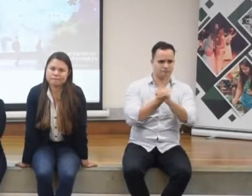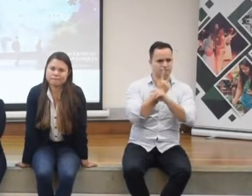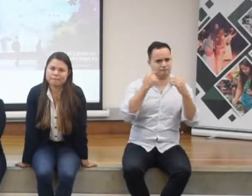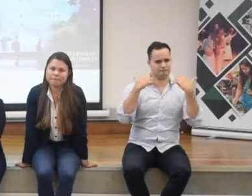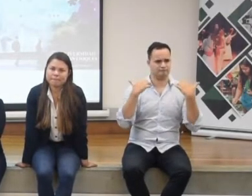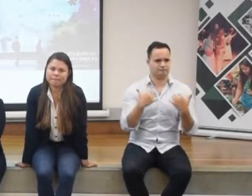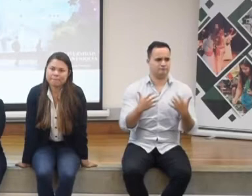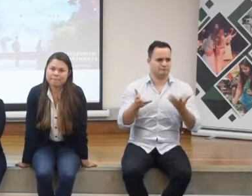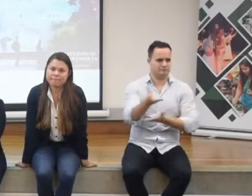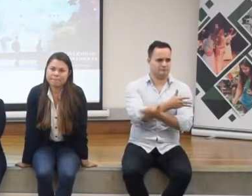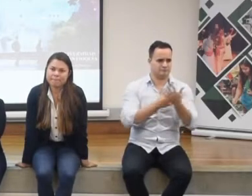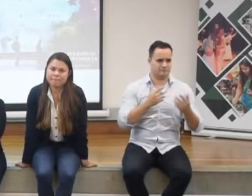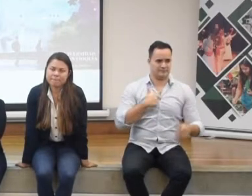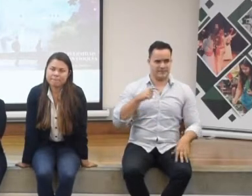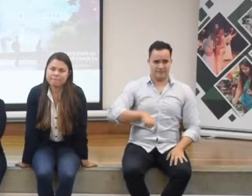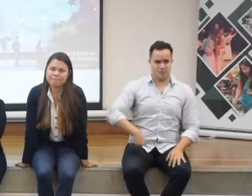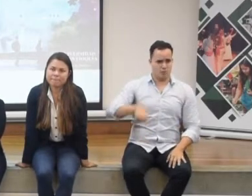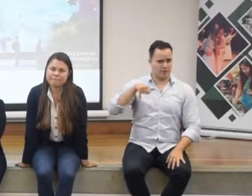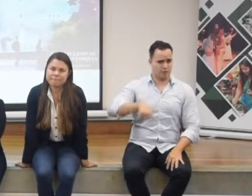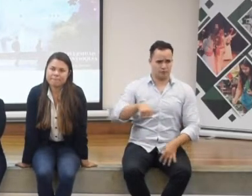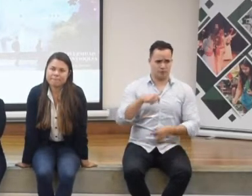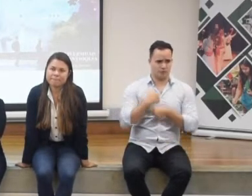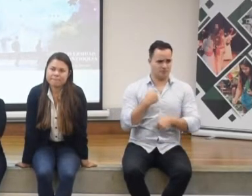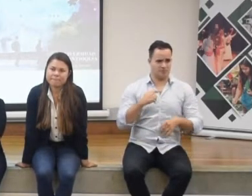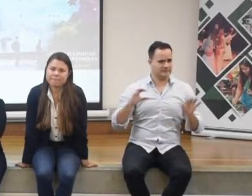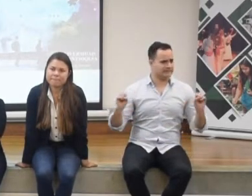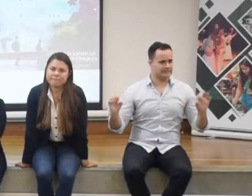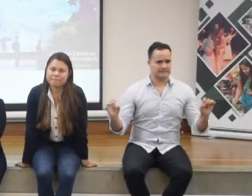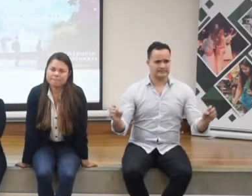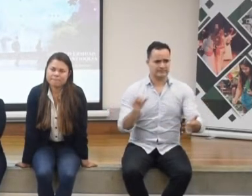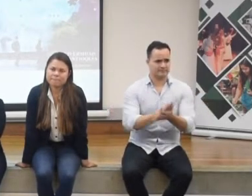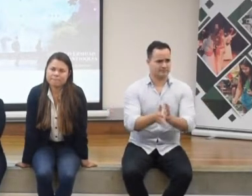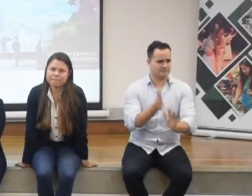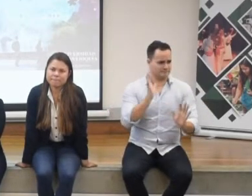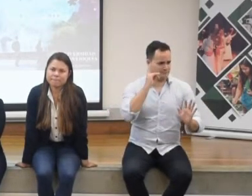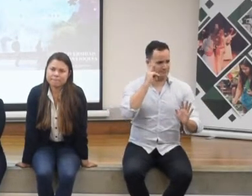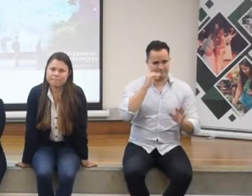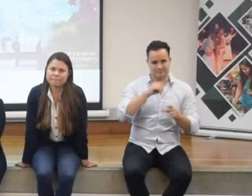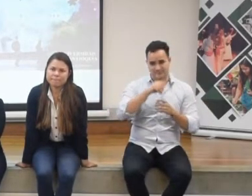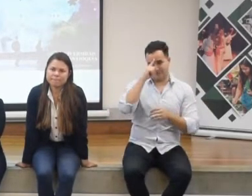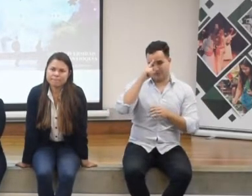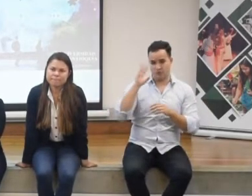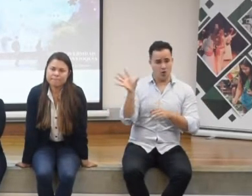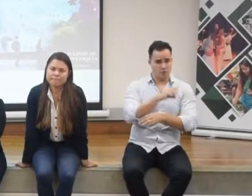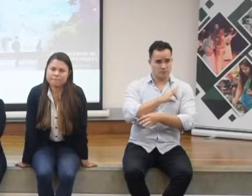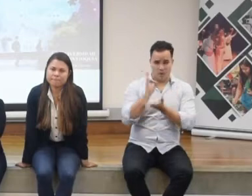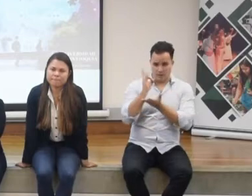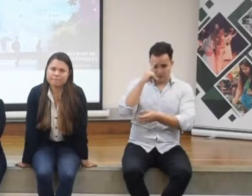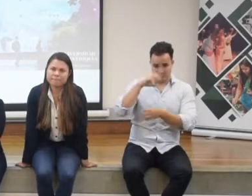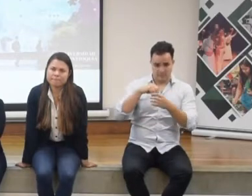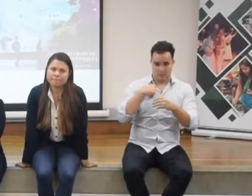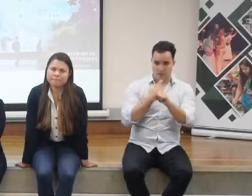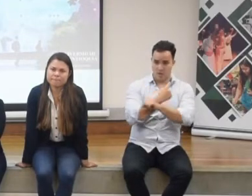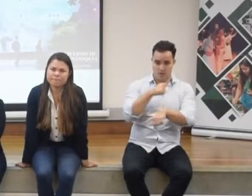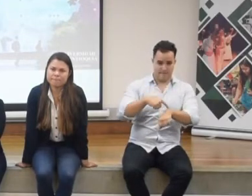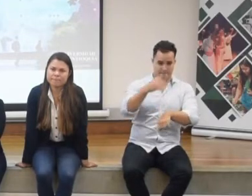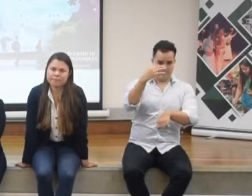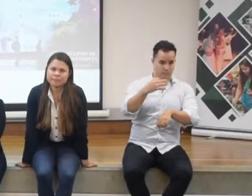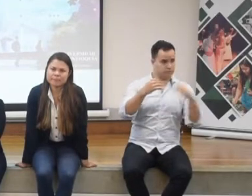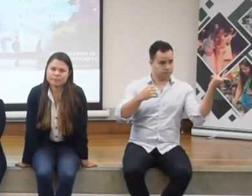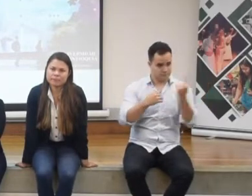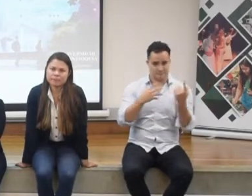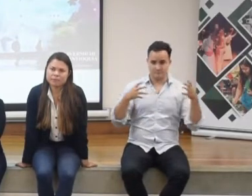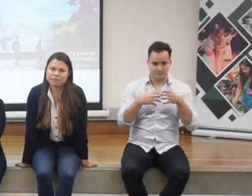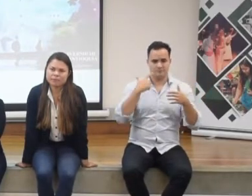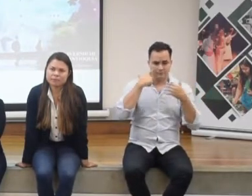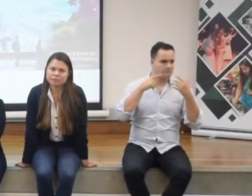ser totalmente ejecutivo. Entonces tendríamos que estar todas respecto a un modelo que podamos llegar a 1 hora a mirar qué